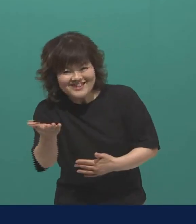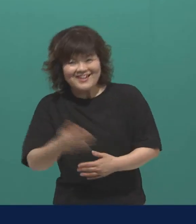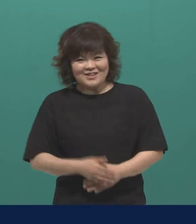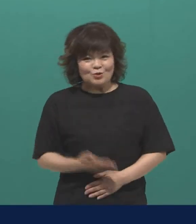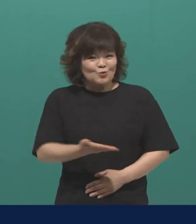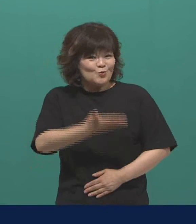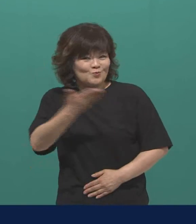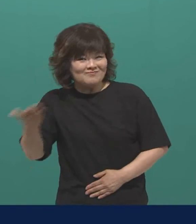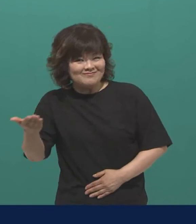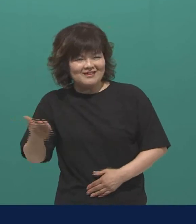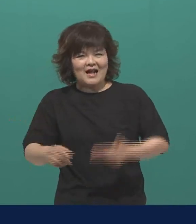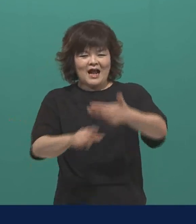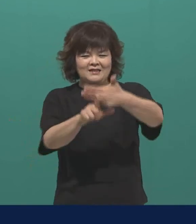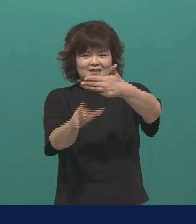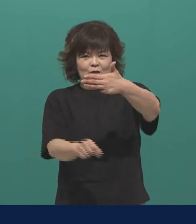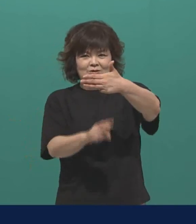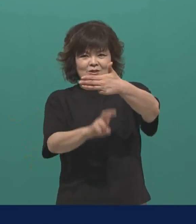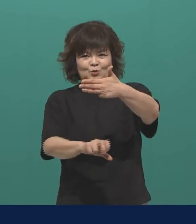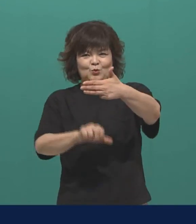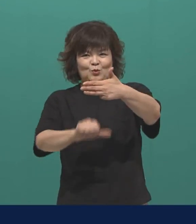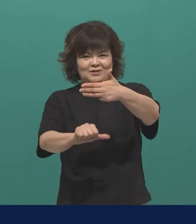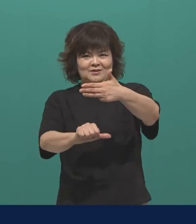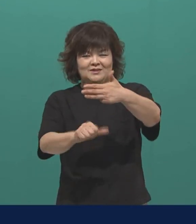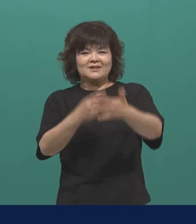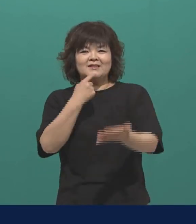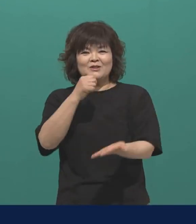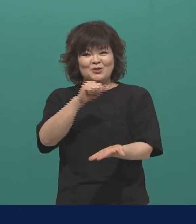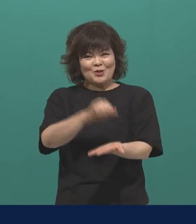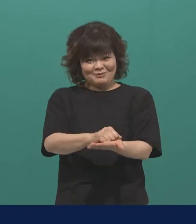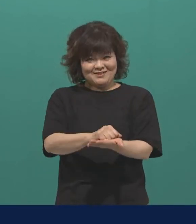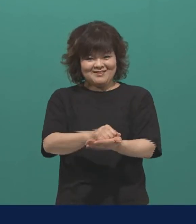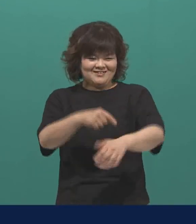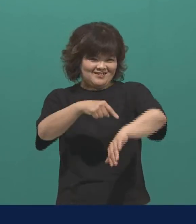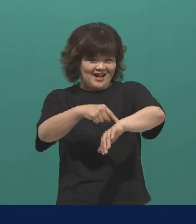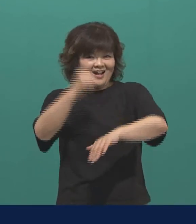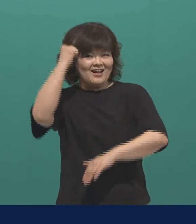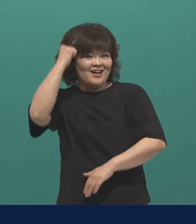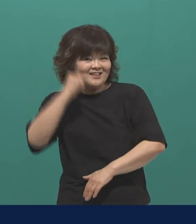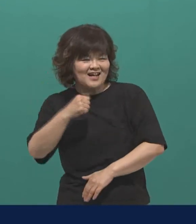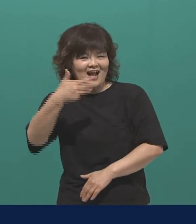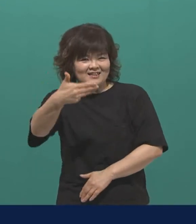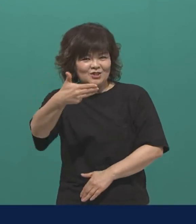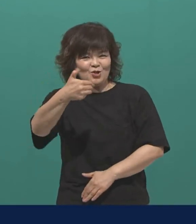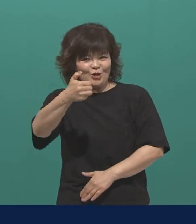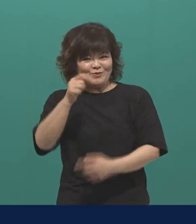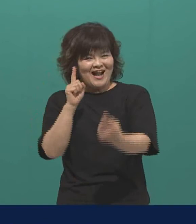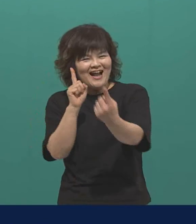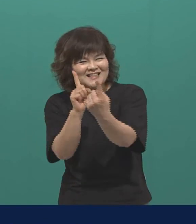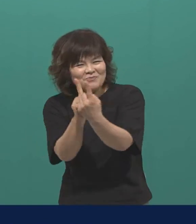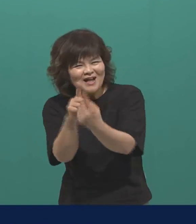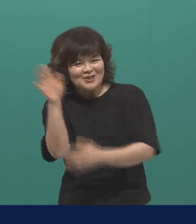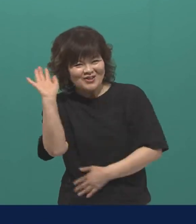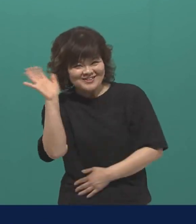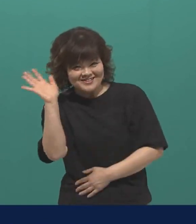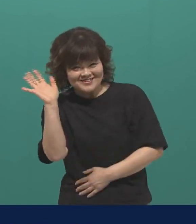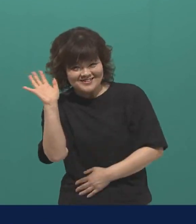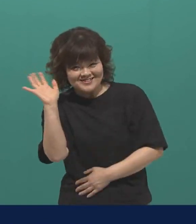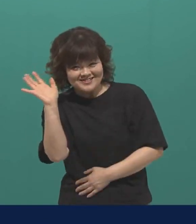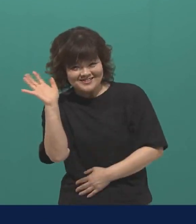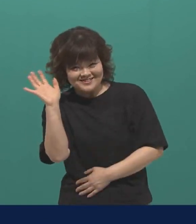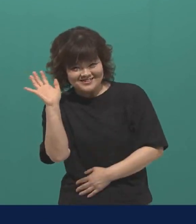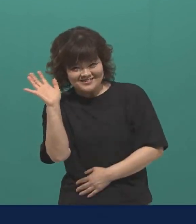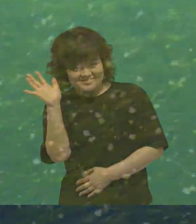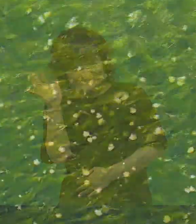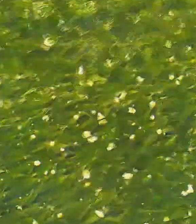いかがでしたでしょうか。それでは次回8月25日日曜日朝8時50分にお会いしましょう。